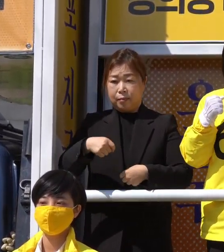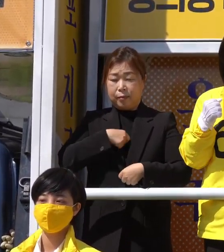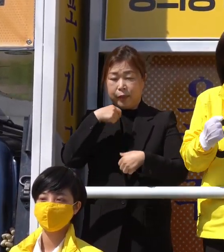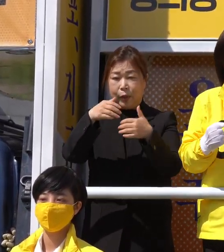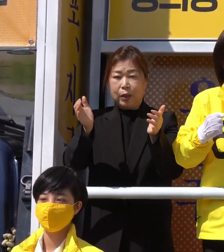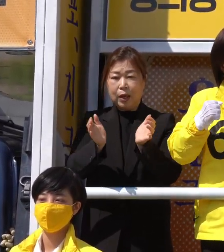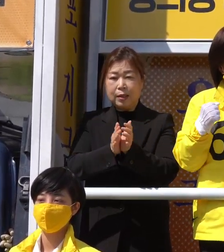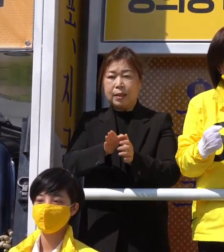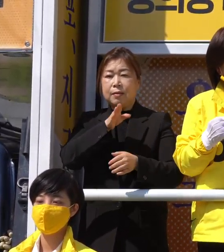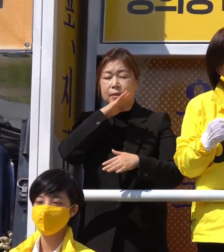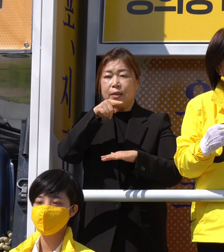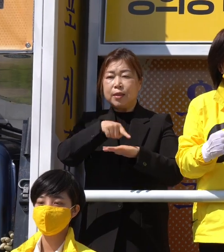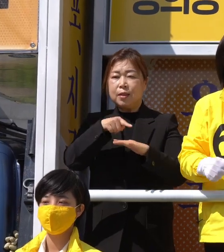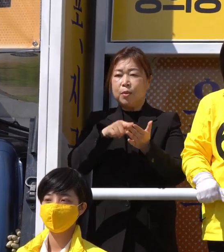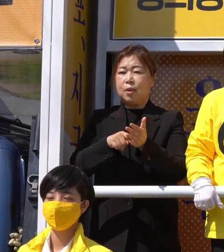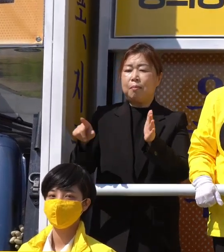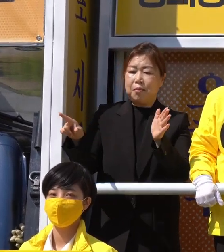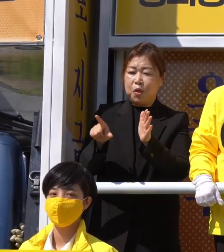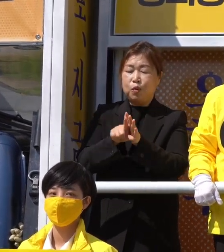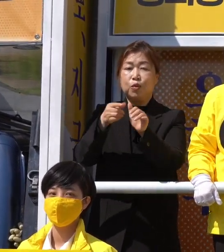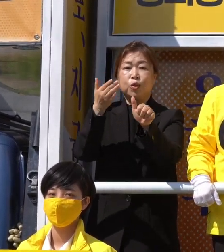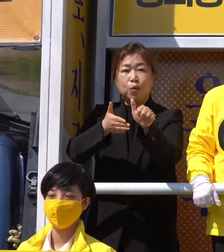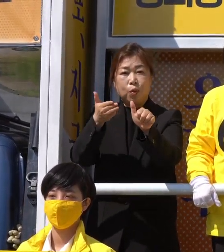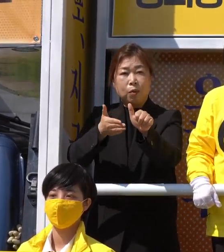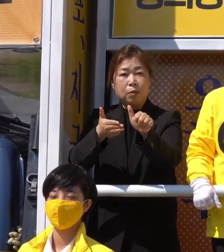정의당의 진심을 믿어주시고